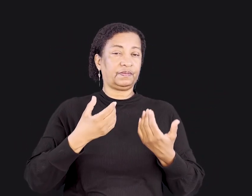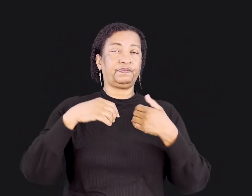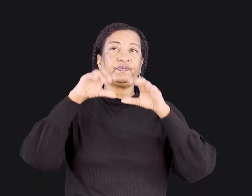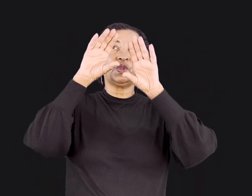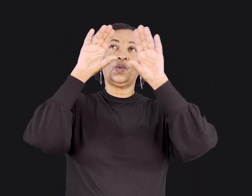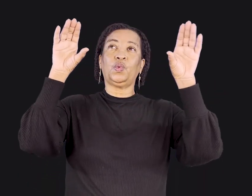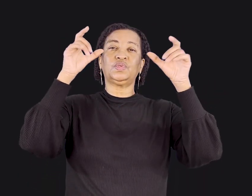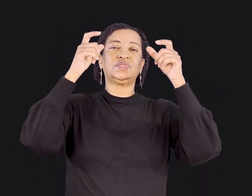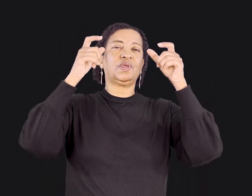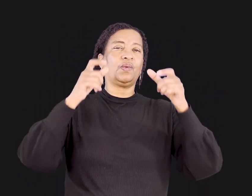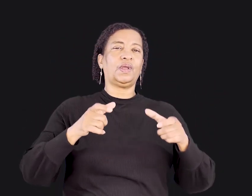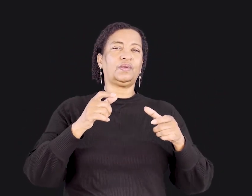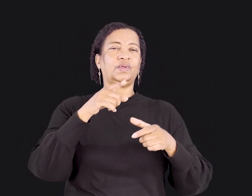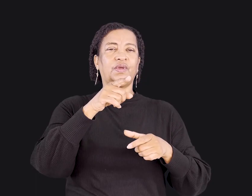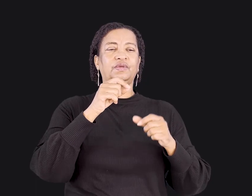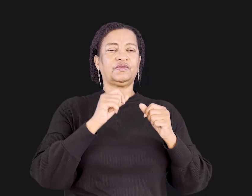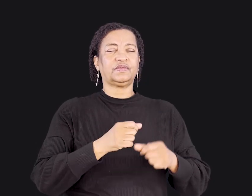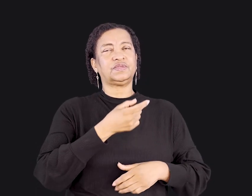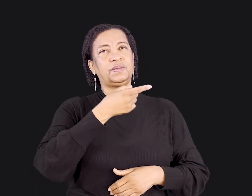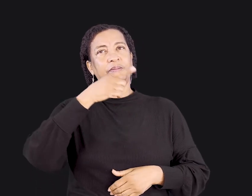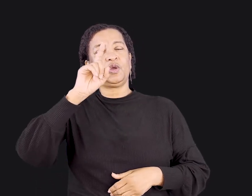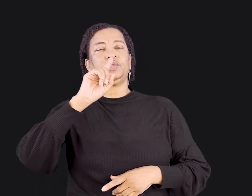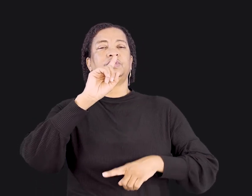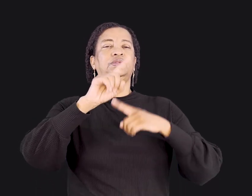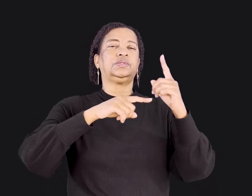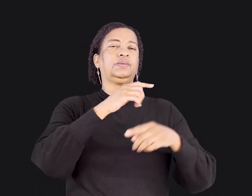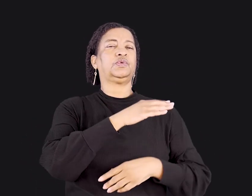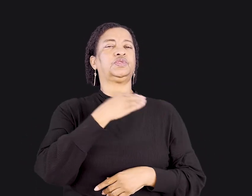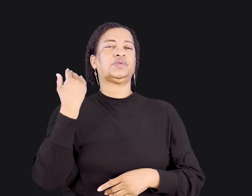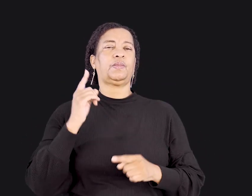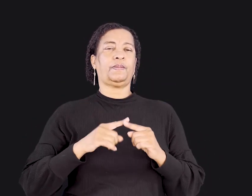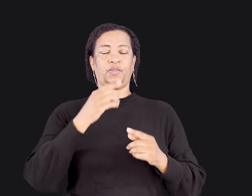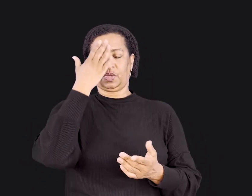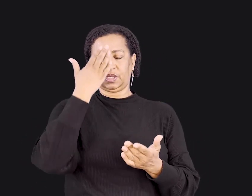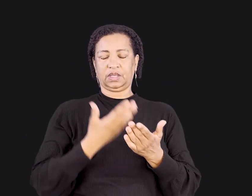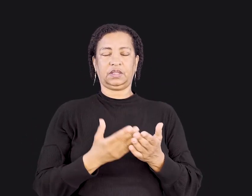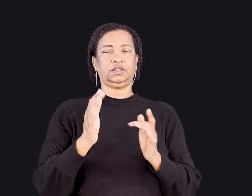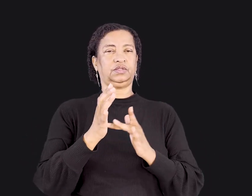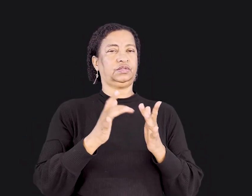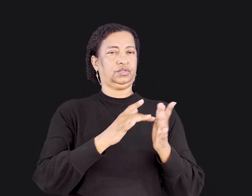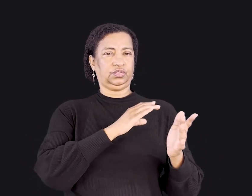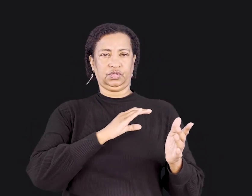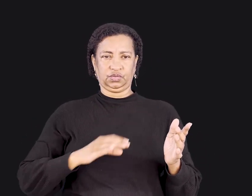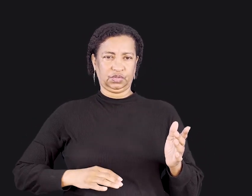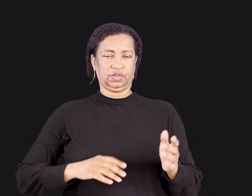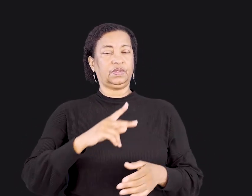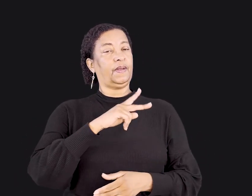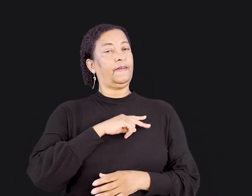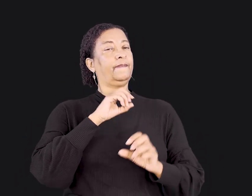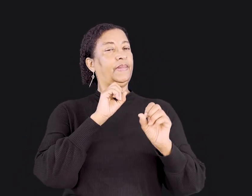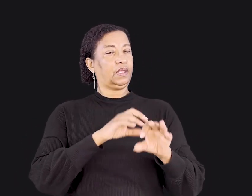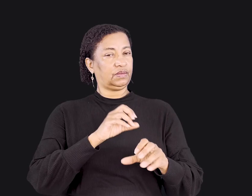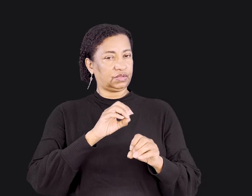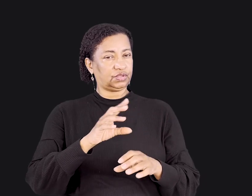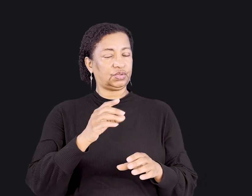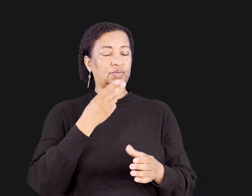é apenas um lugar onde você pode ir depois que morre porque crê em Jesus Cristo, como Paulo ensinou nas suas cartas aos Romanos e